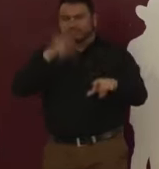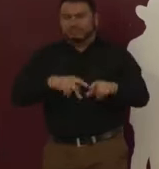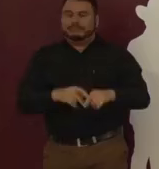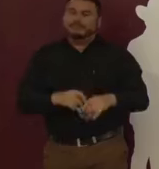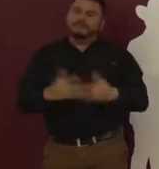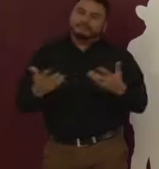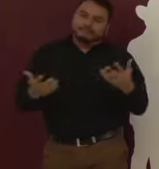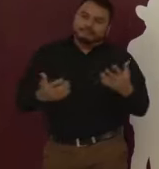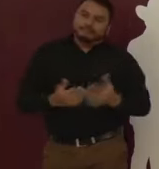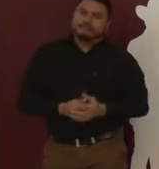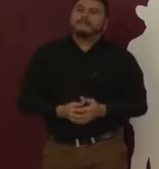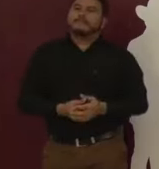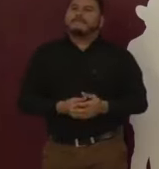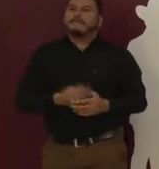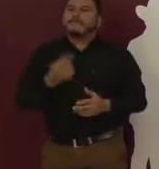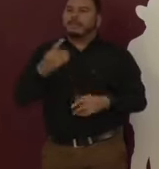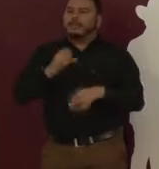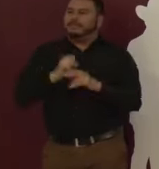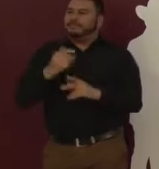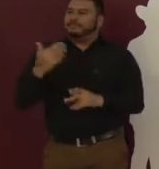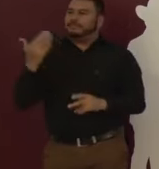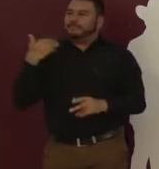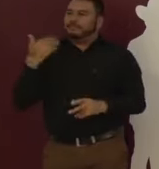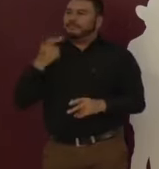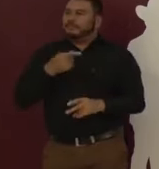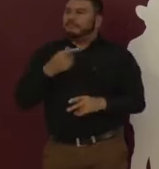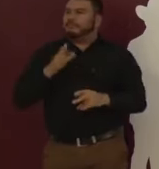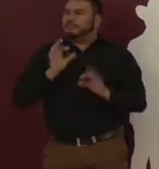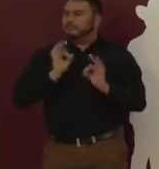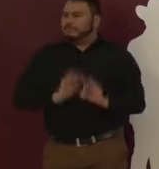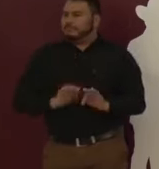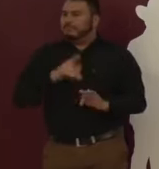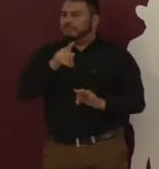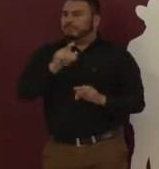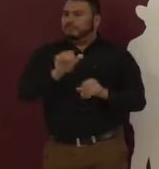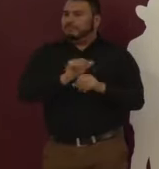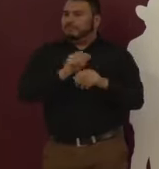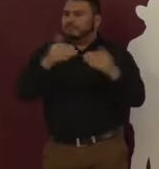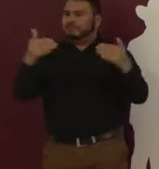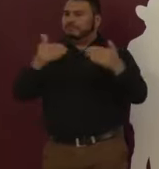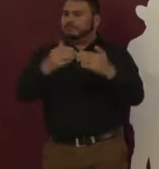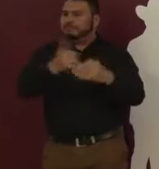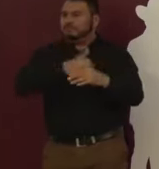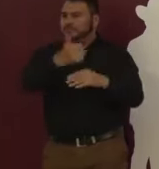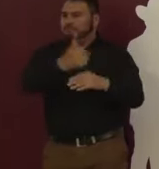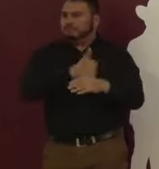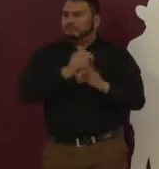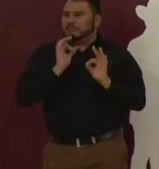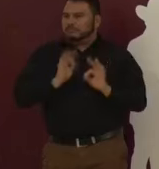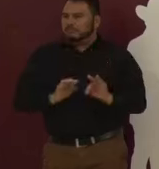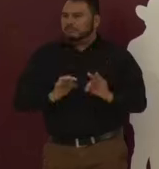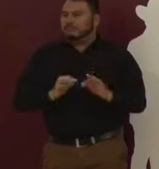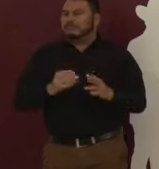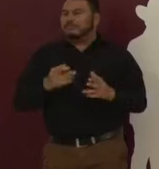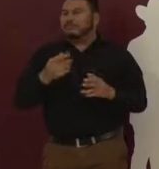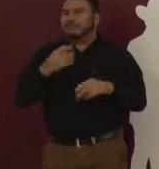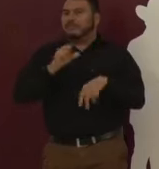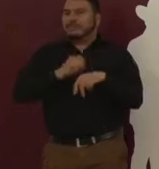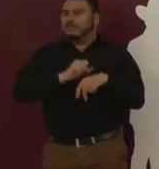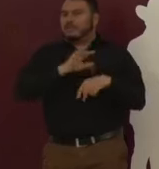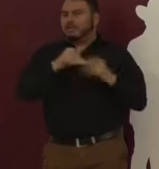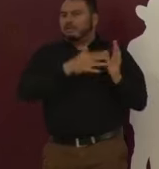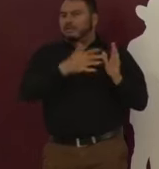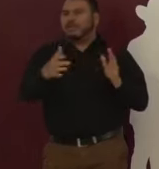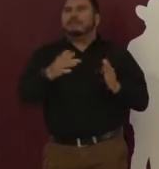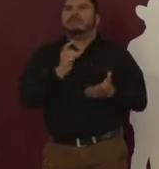Bueno, de hecho, este fin de semana estuvo muy tranquila el cruce fronterizo. Toda la semana,